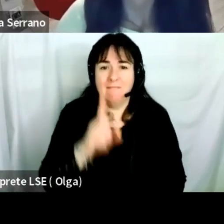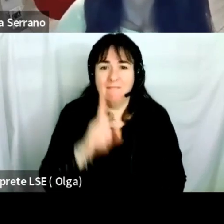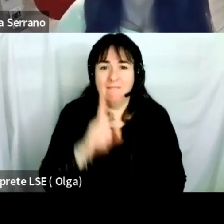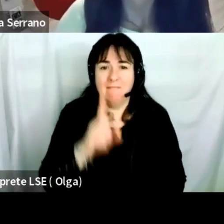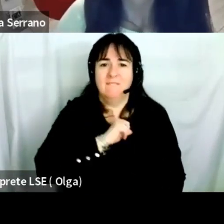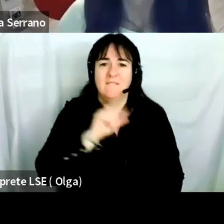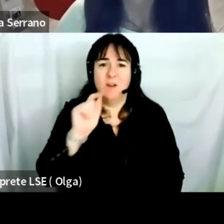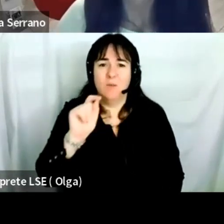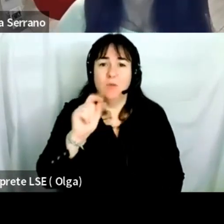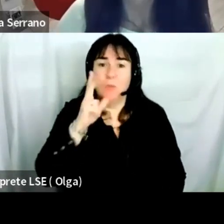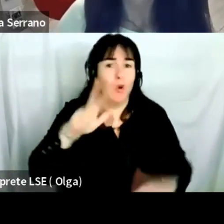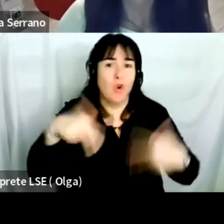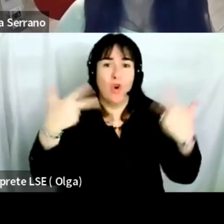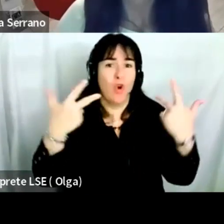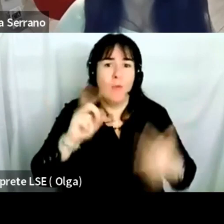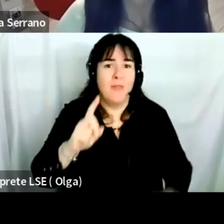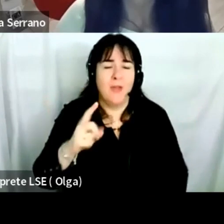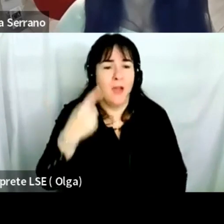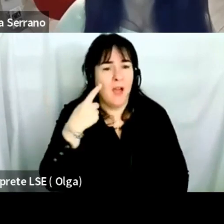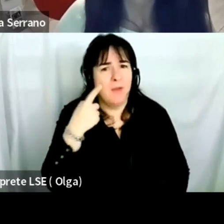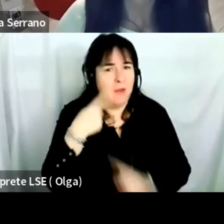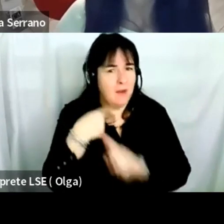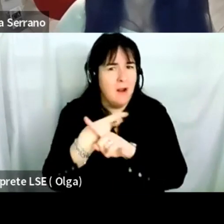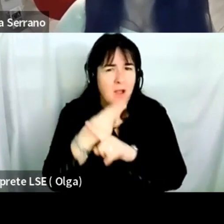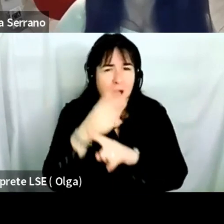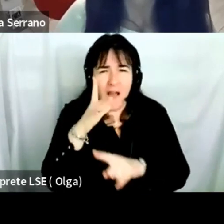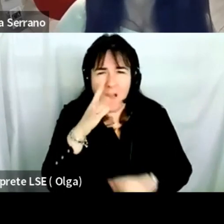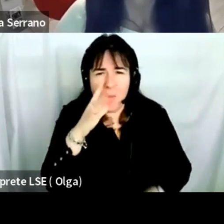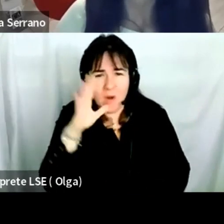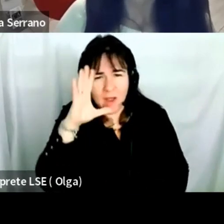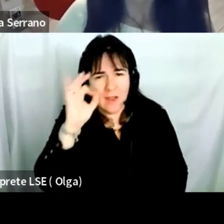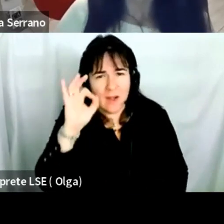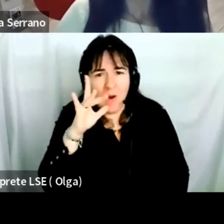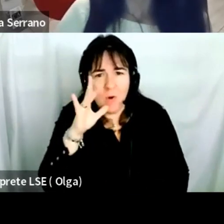Que no me lo permite. A ver ahora. Ahora, dame un segundo.